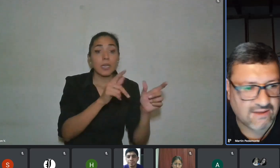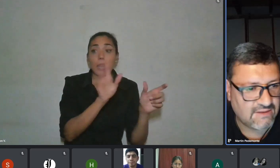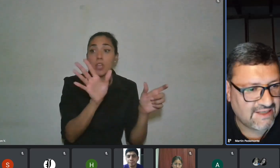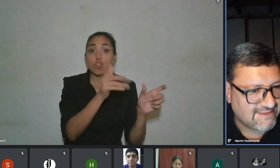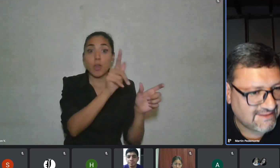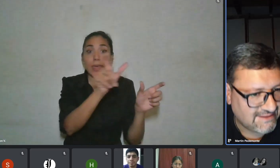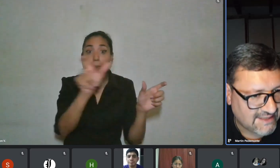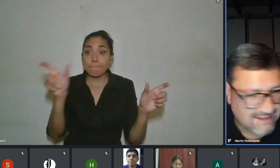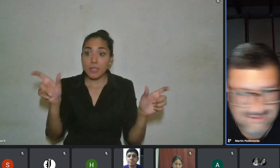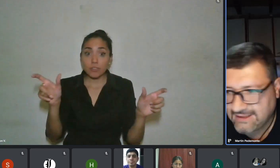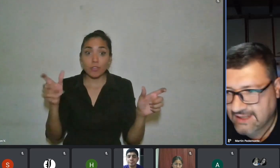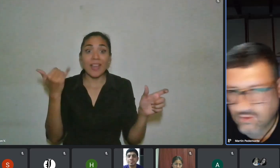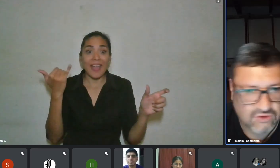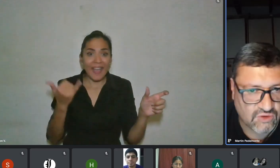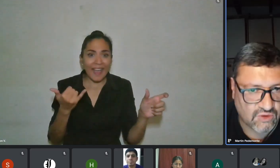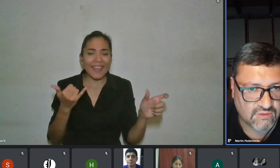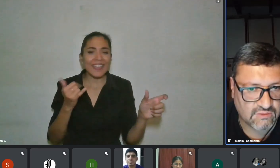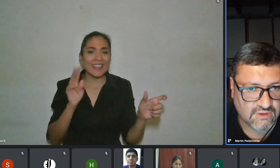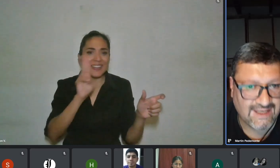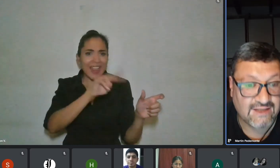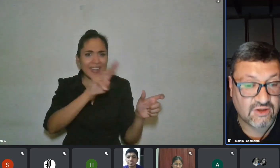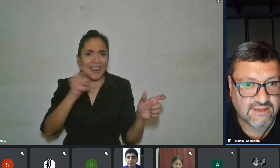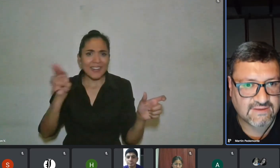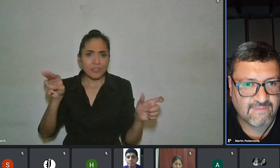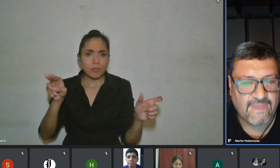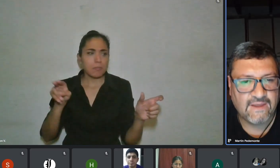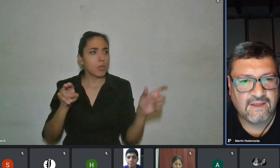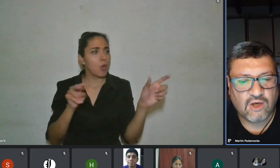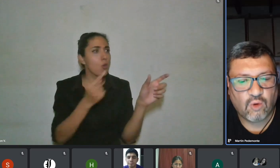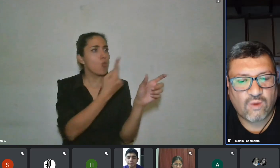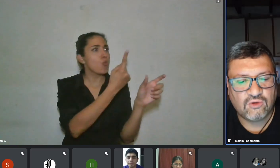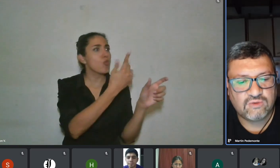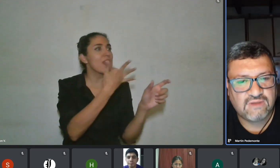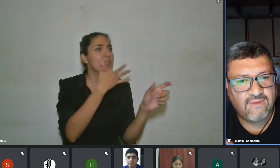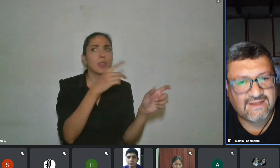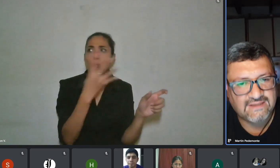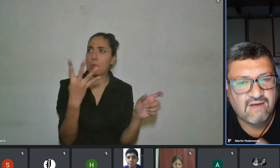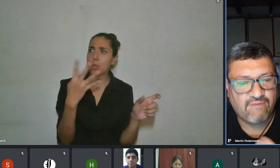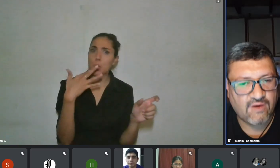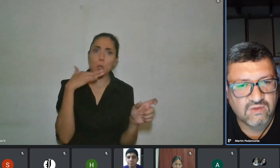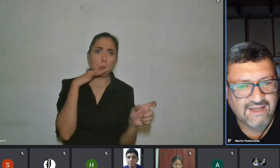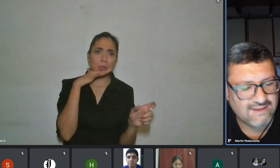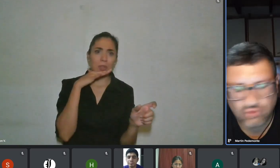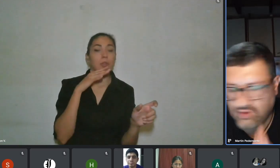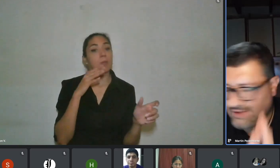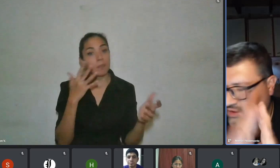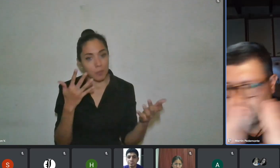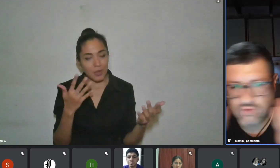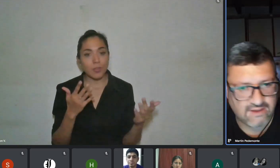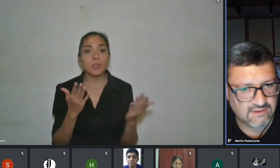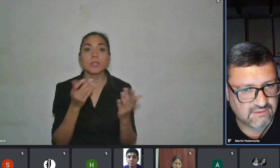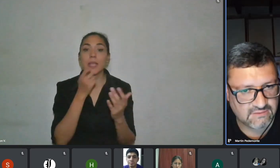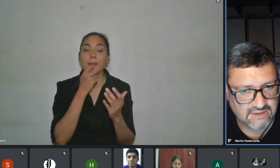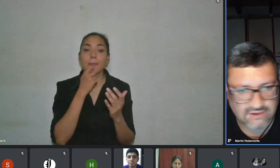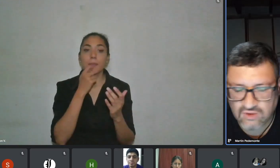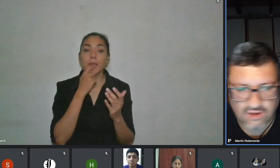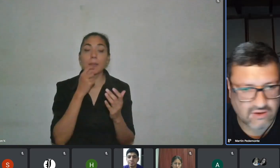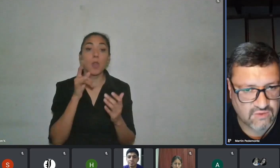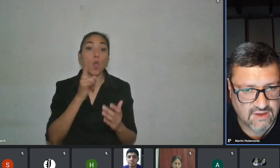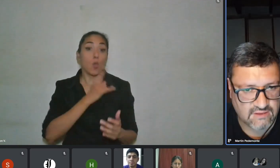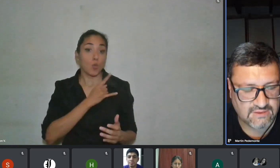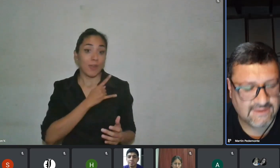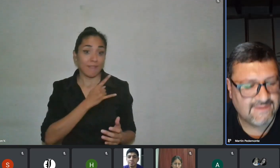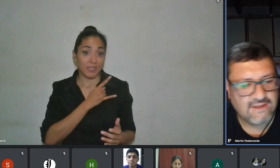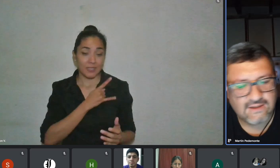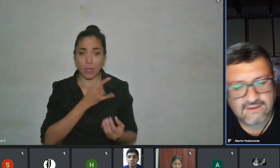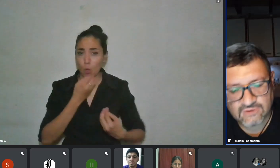libros que le entendiste a este y a 4 no. Entonces, cuando ustedes vayan a la facultad, estudien lo que estudien, ¿eh? Estudien lo que